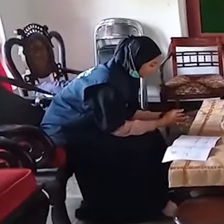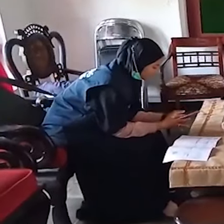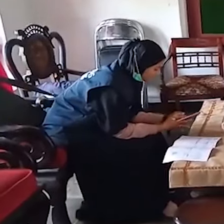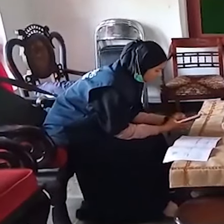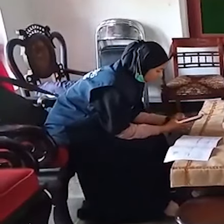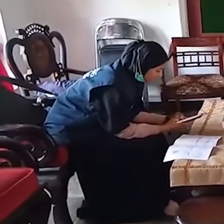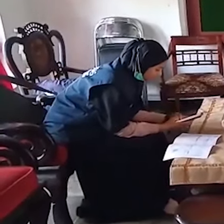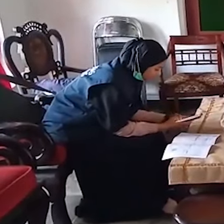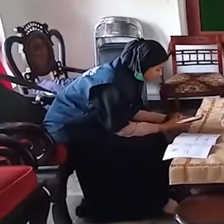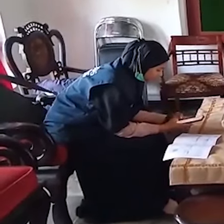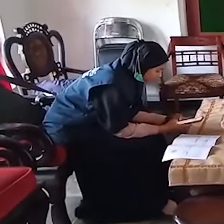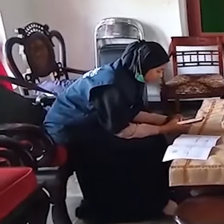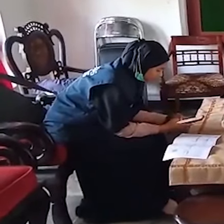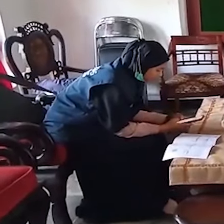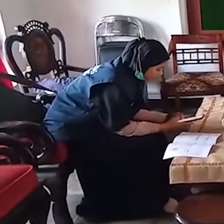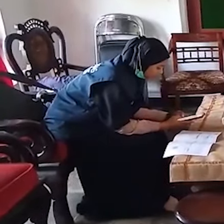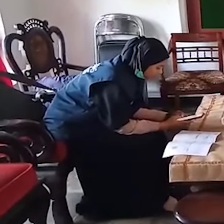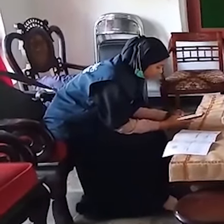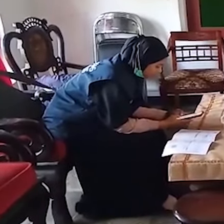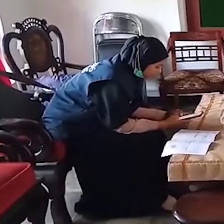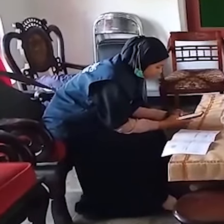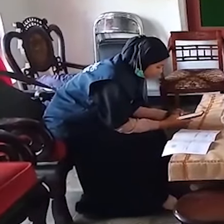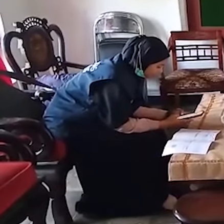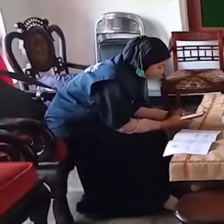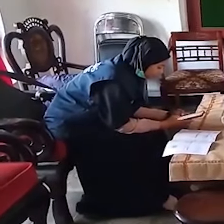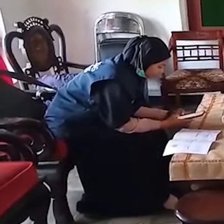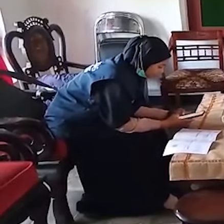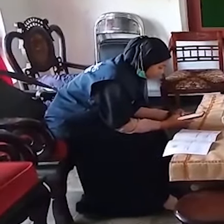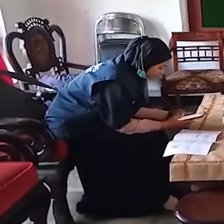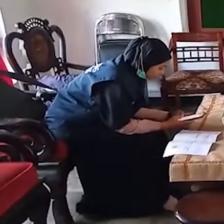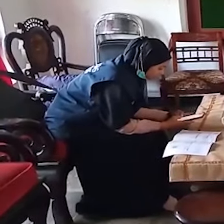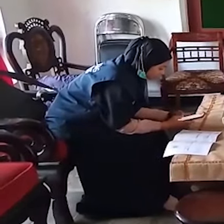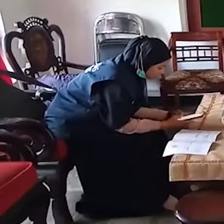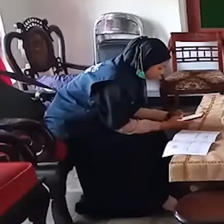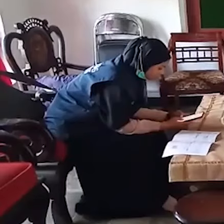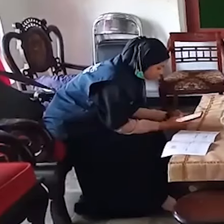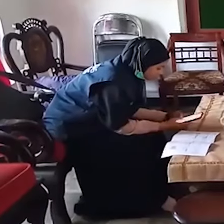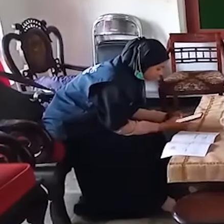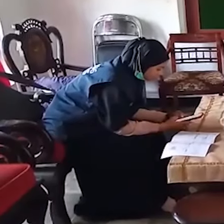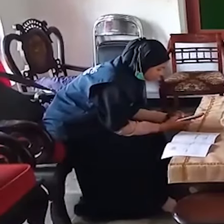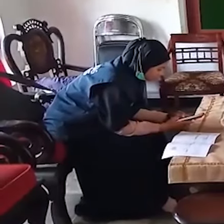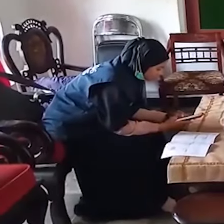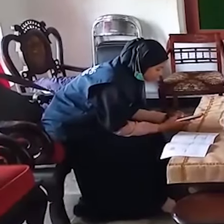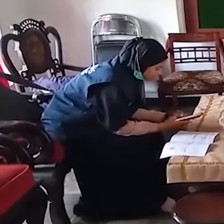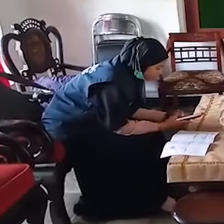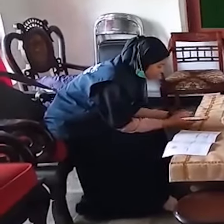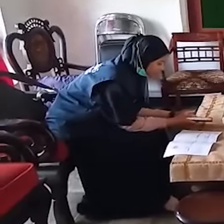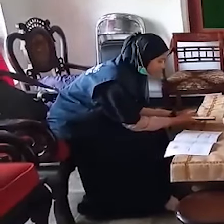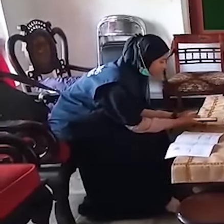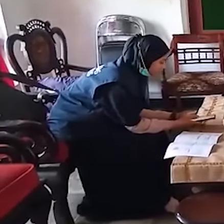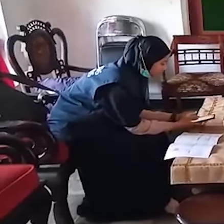tapi dia suami istri adalah tuli, anaknya 3 dan dengar semua mereka.